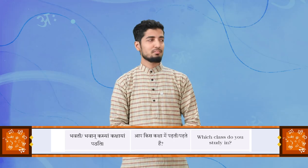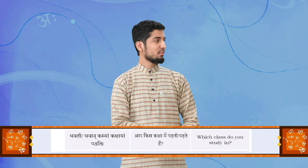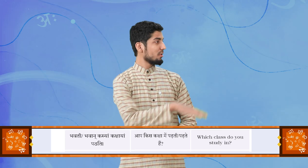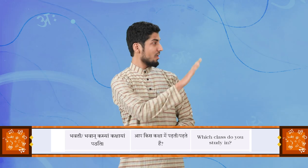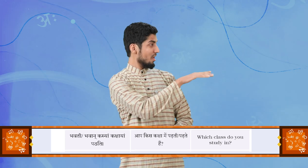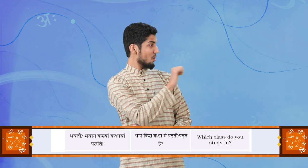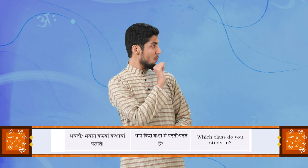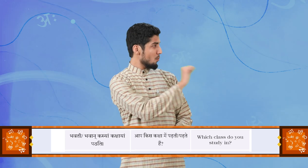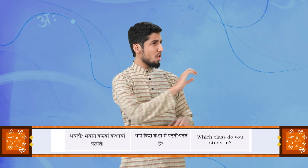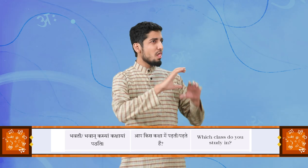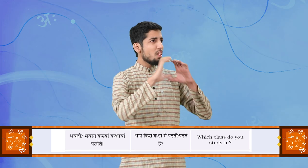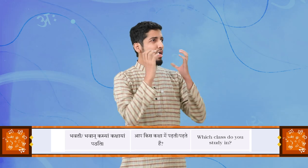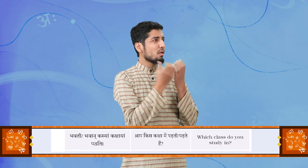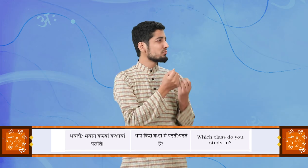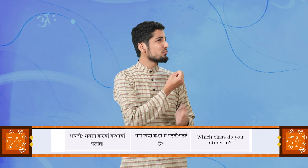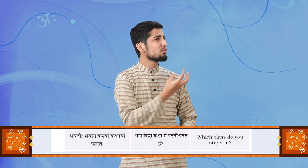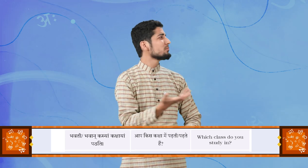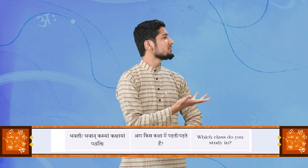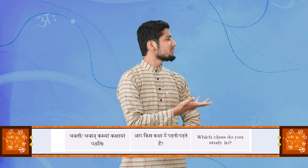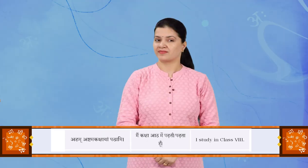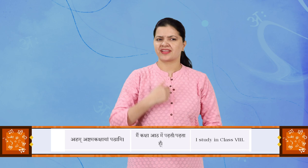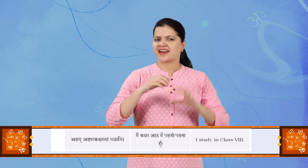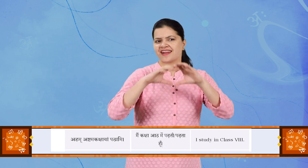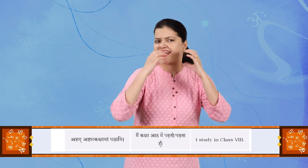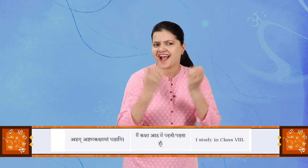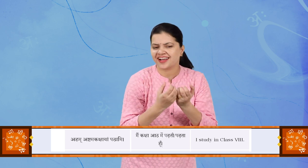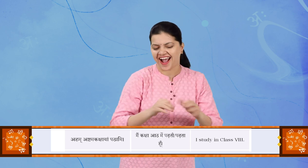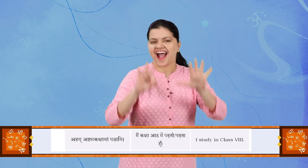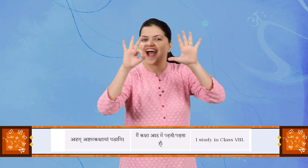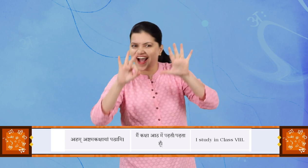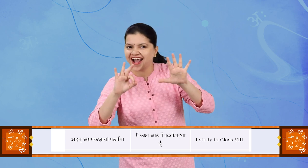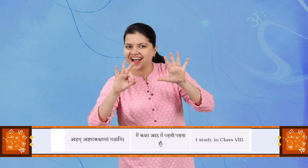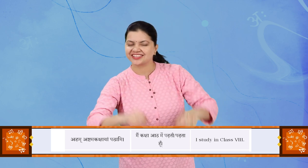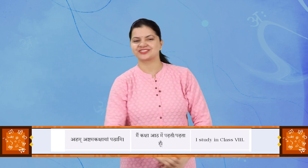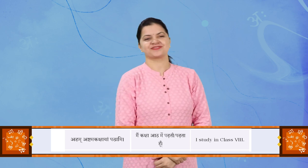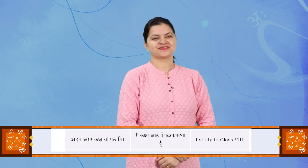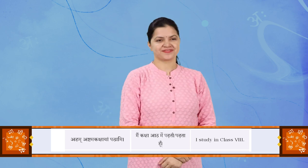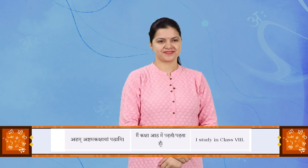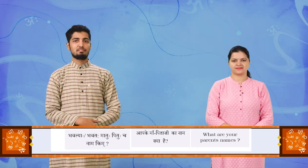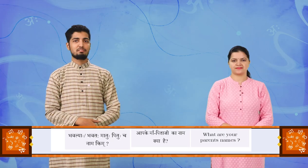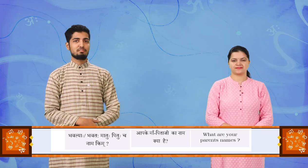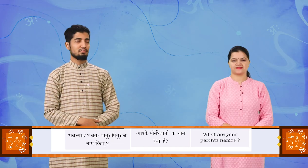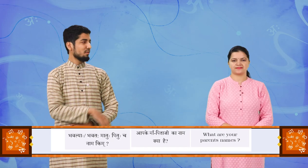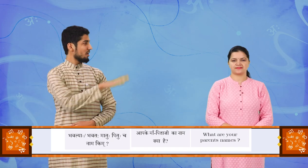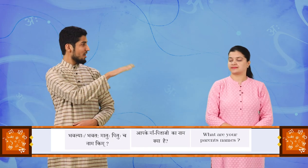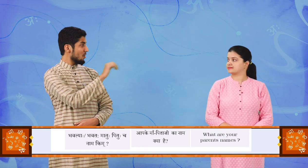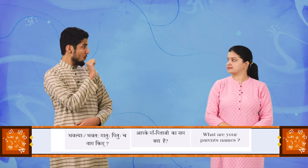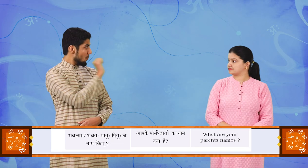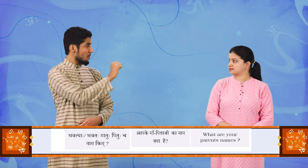कि भगवती कक्षा-कक्ष आयाम पति हम अष्टम कक्ष आयाम पठामि भगत क्या हां